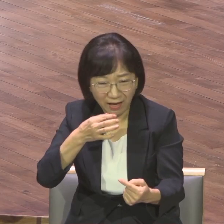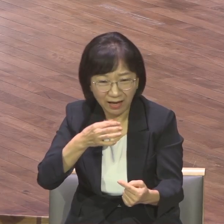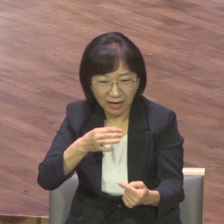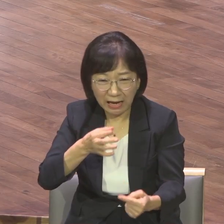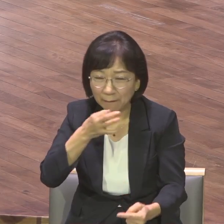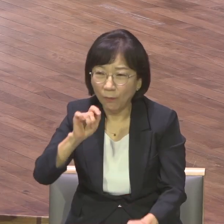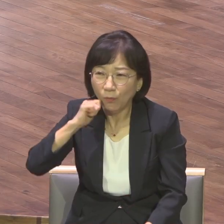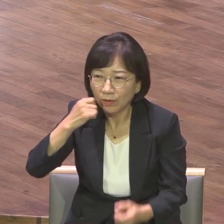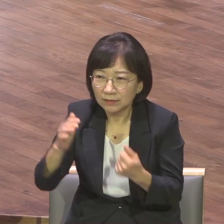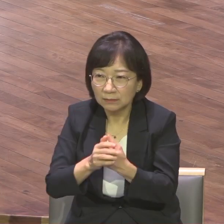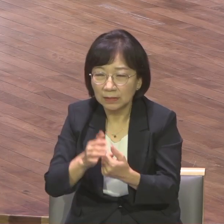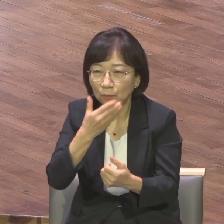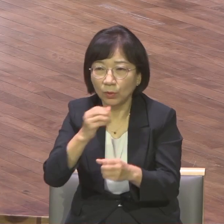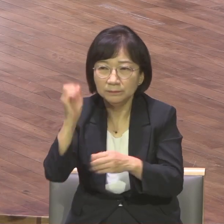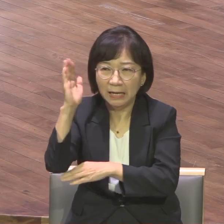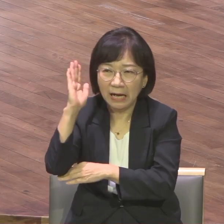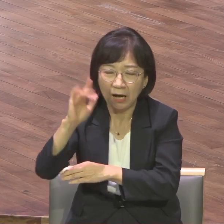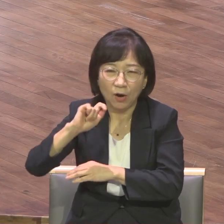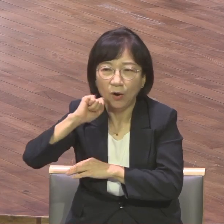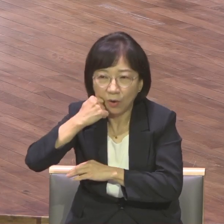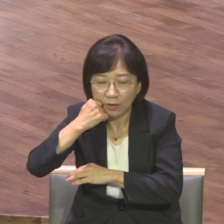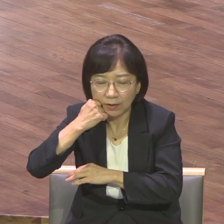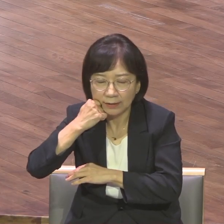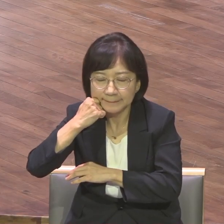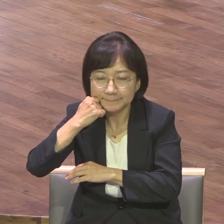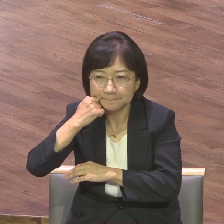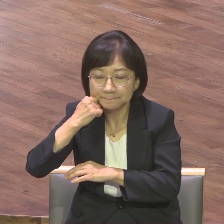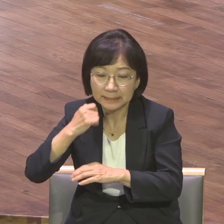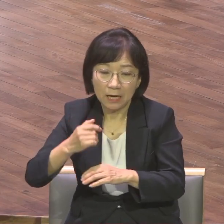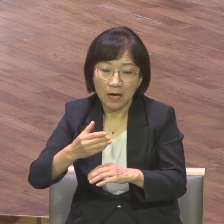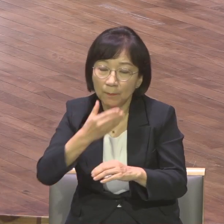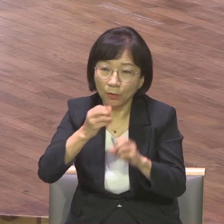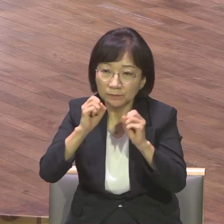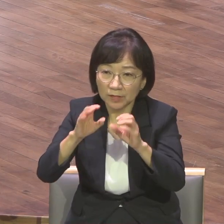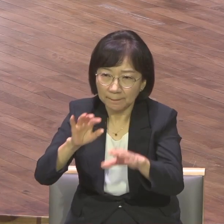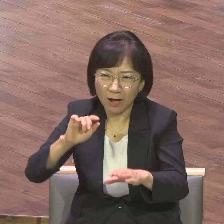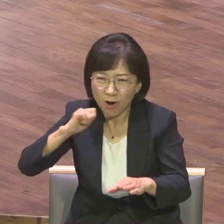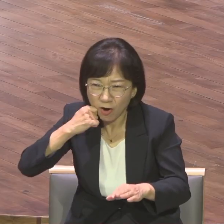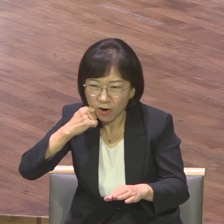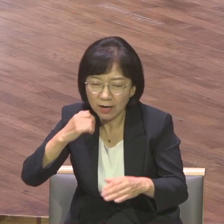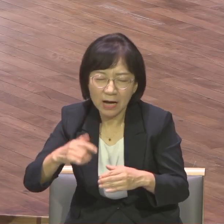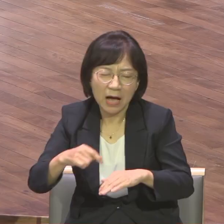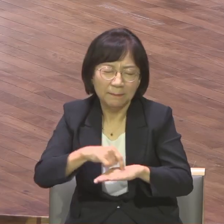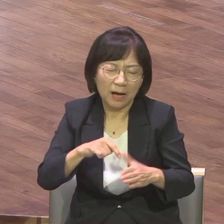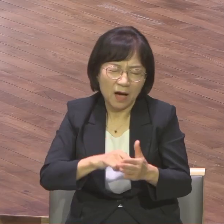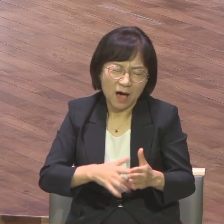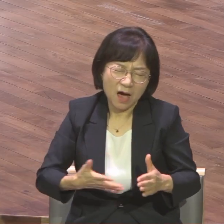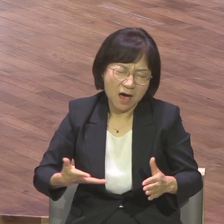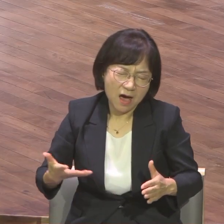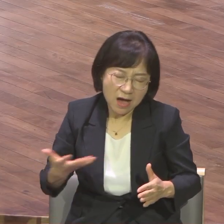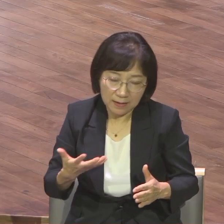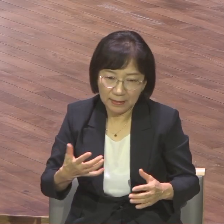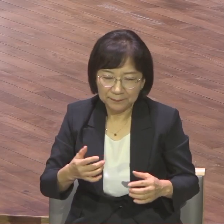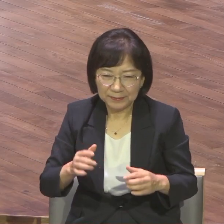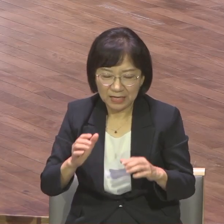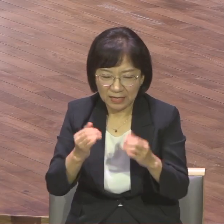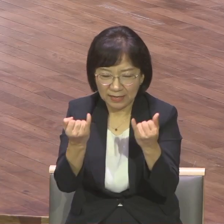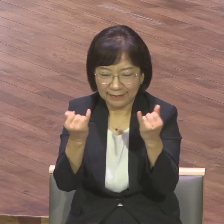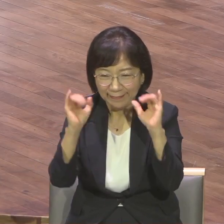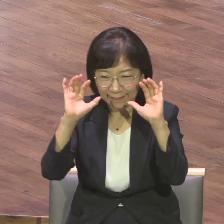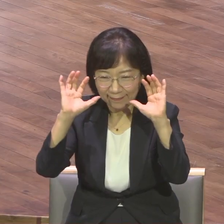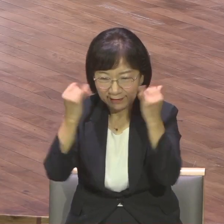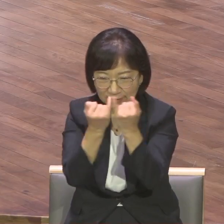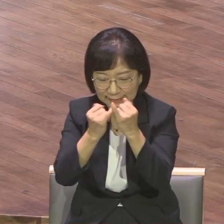젖이 불어가지고 젖 아리하는 것이 내 가슴이 아팠다. 잊을 수가 없어. 젖 아리하는 것이 내 가슴이 아팠다. 복음을 증거하지